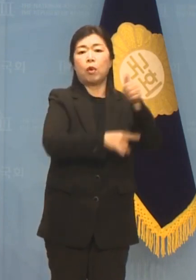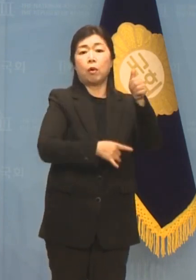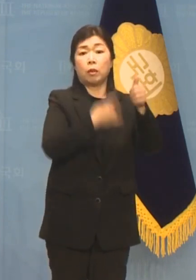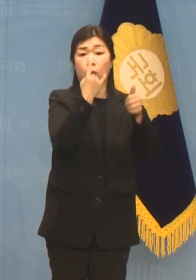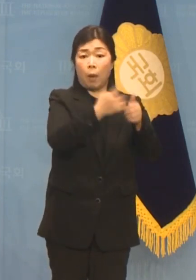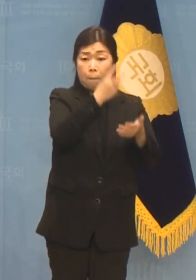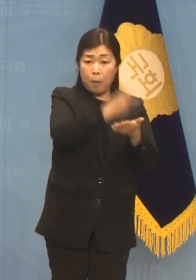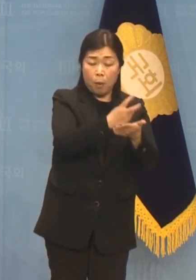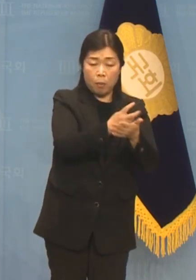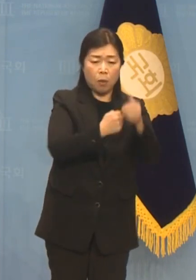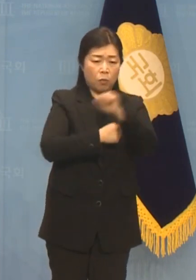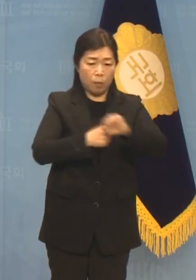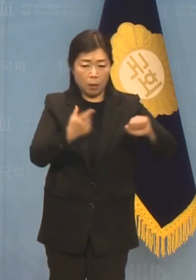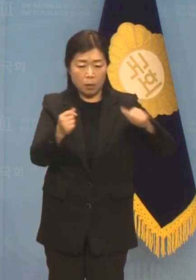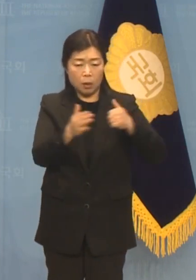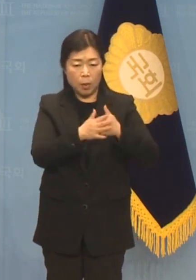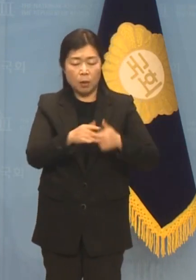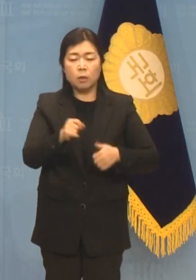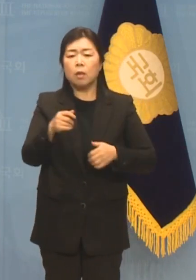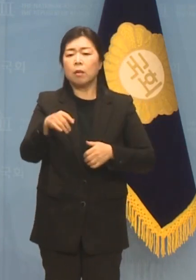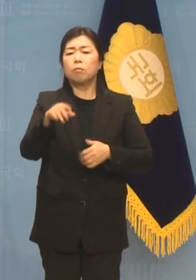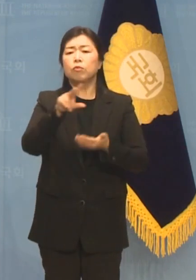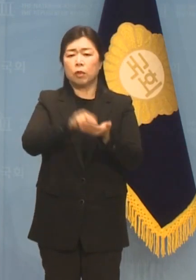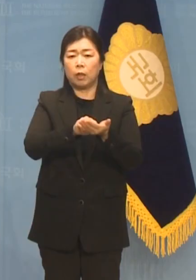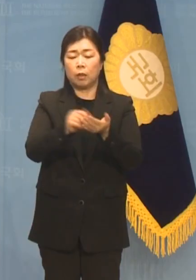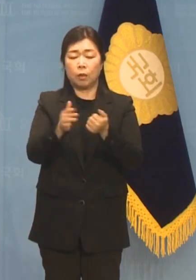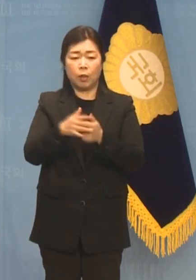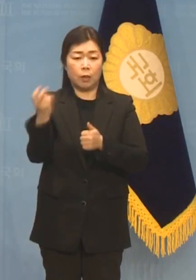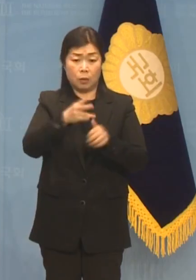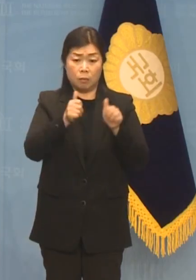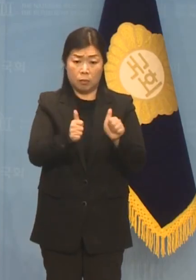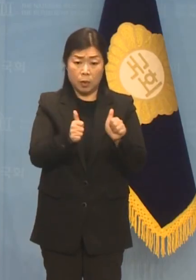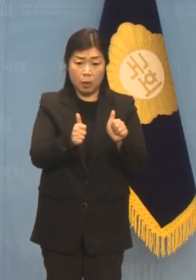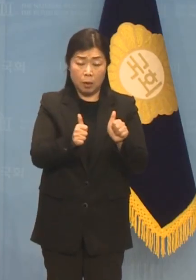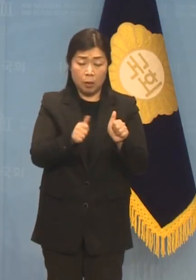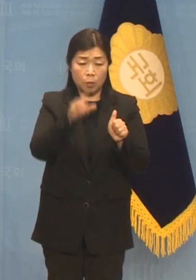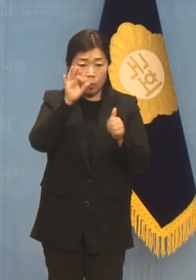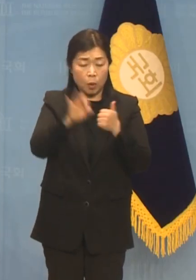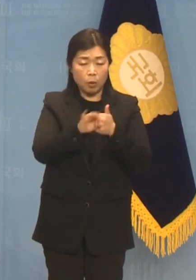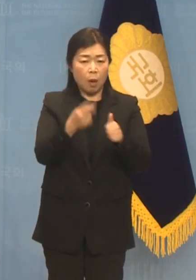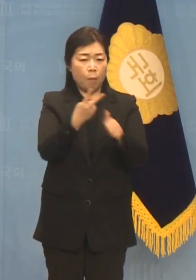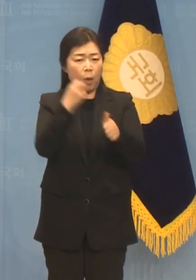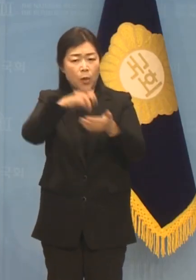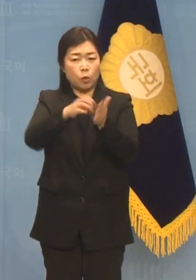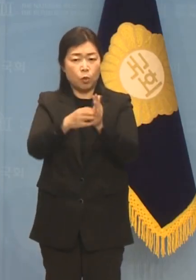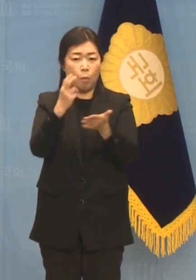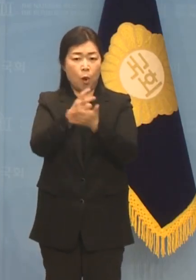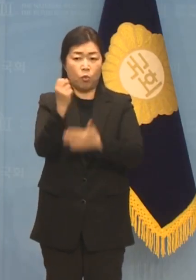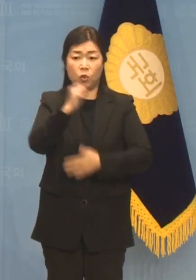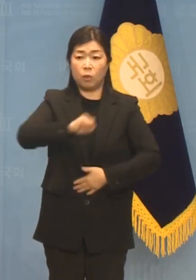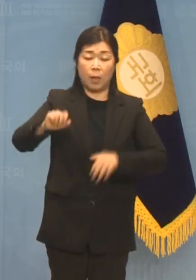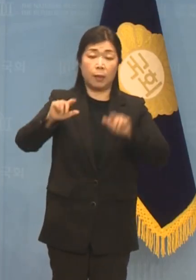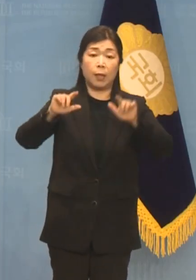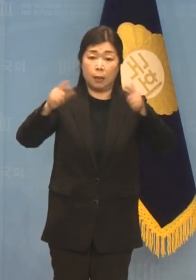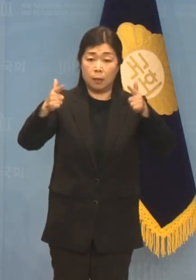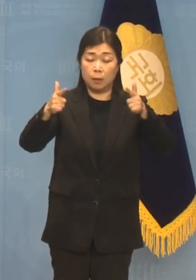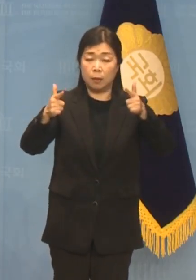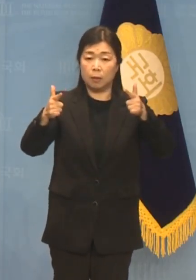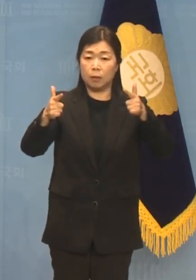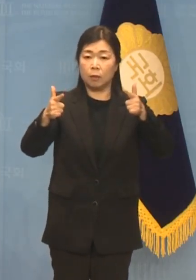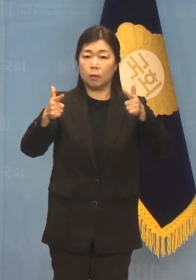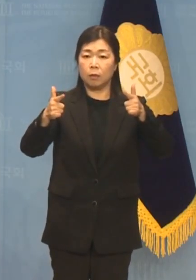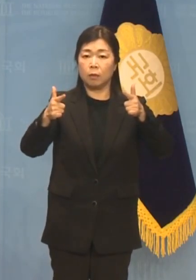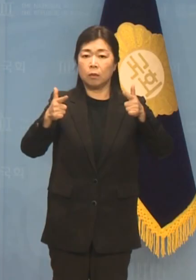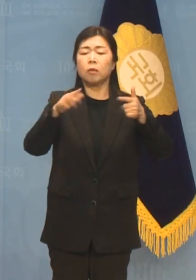용인한 상태에서 심의 의결한 점을 파면할 정도의 중대한 법 위반이라고 했는데 이것은